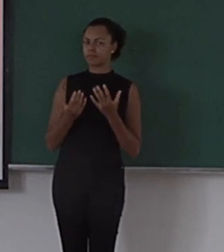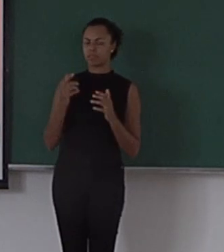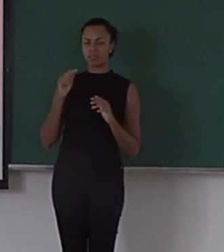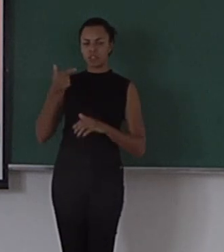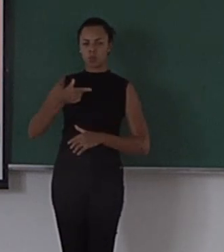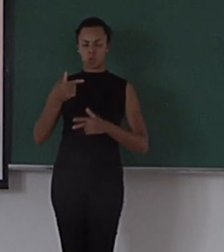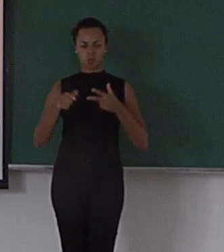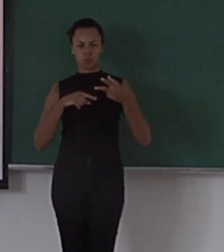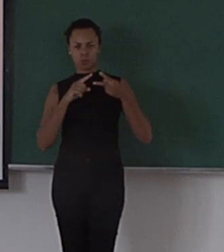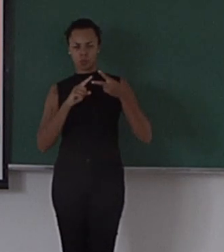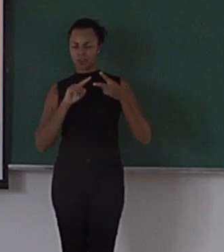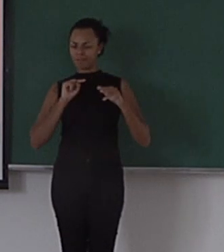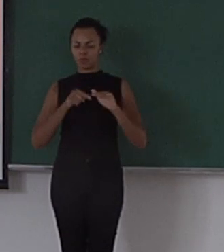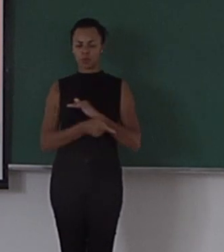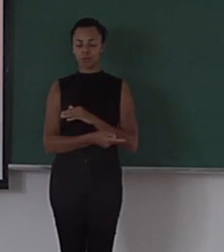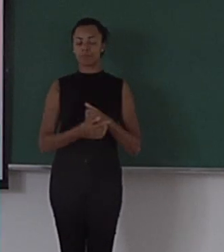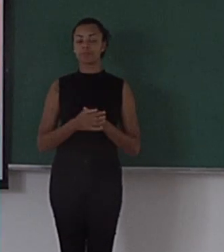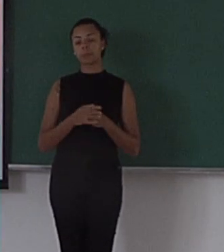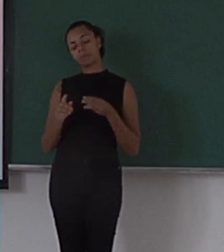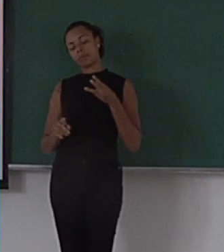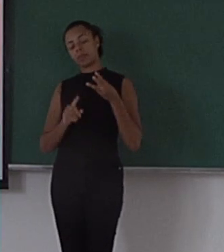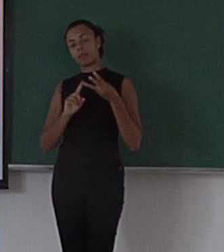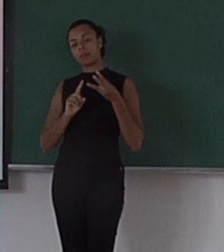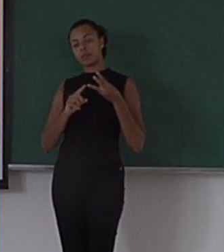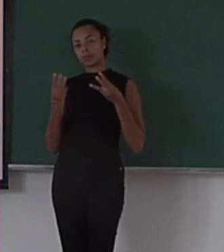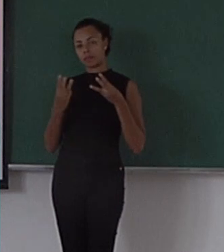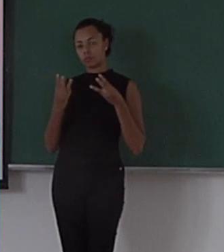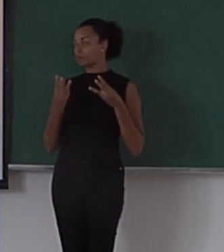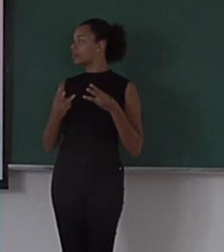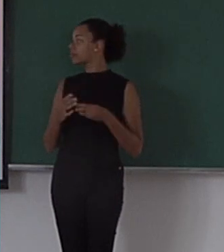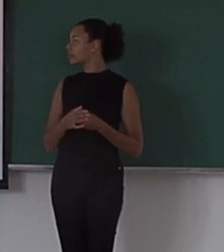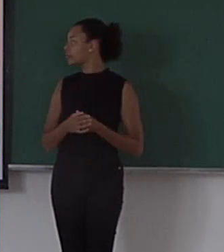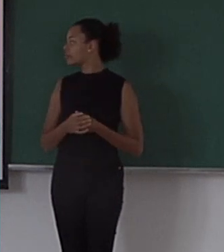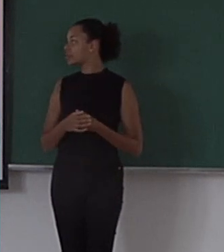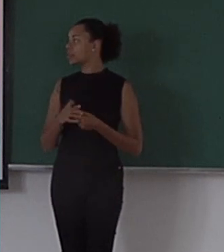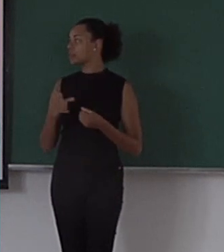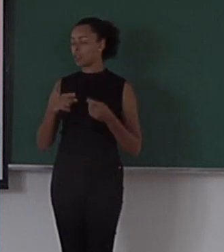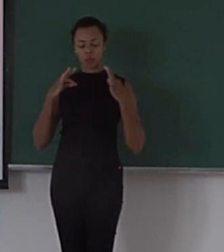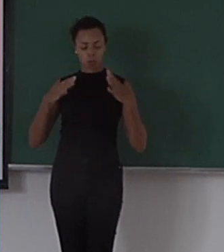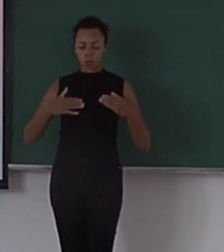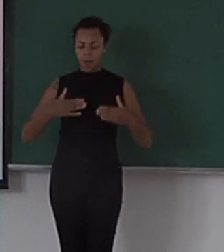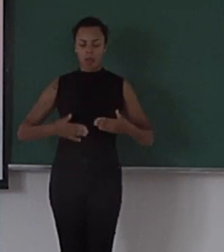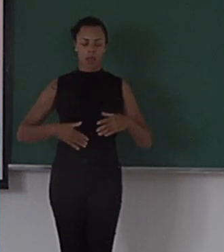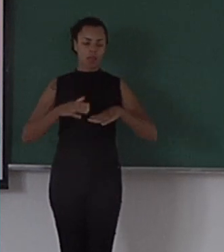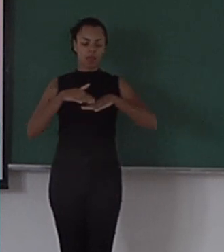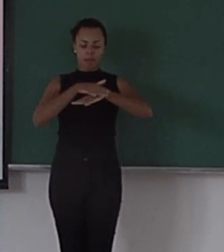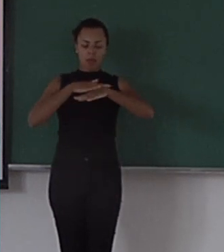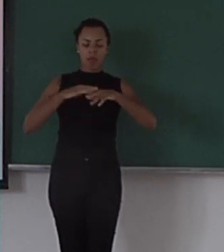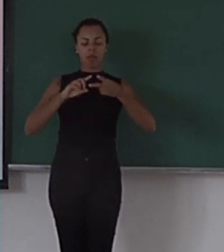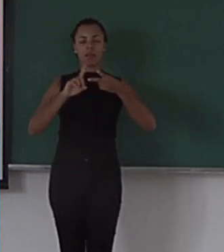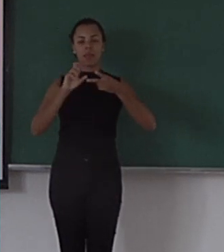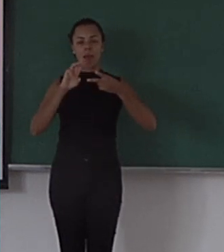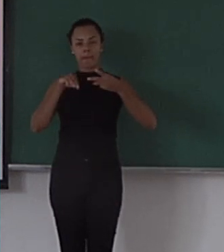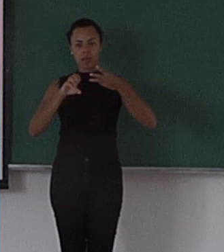profundo, tá? E o terceiro grau? O terceiro grau, ela queima todas as estruturas da pele, epiderme, derme, chega lá na